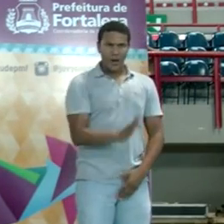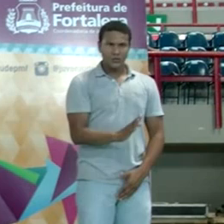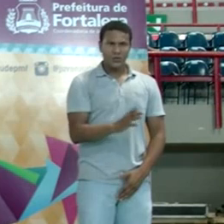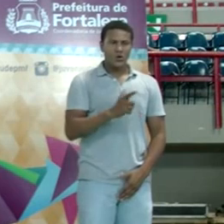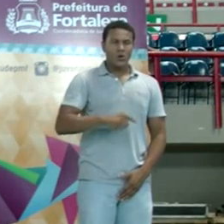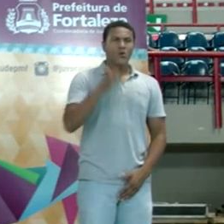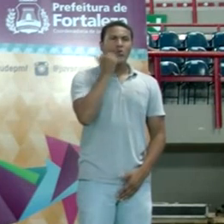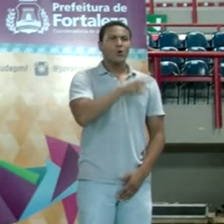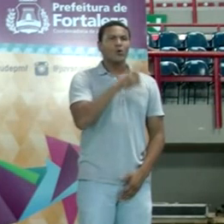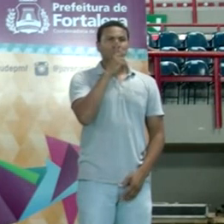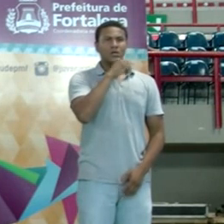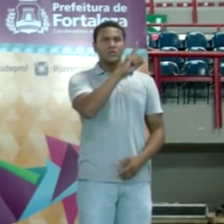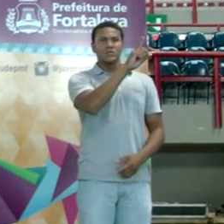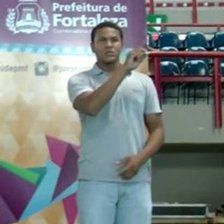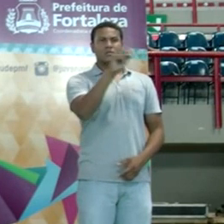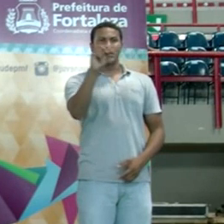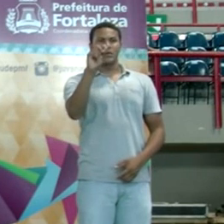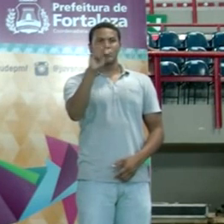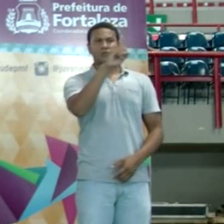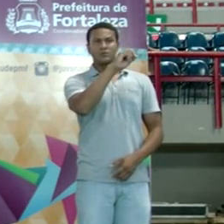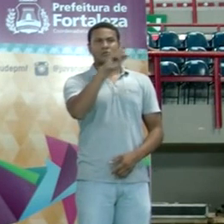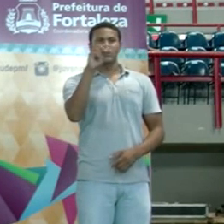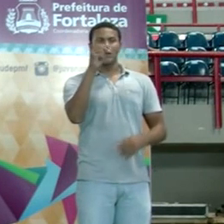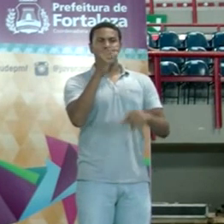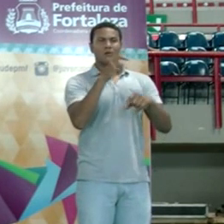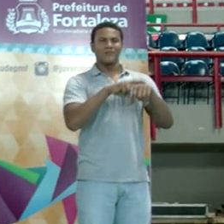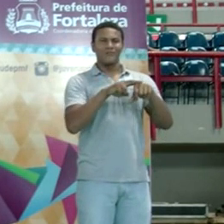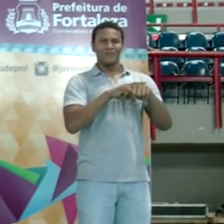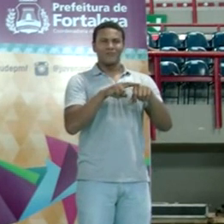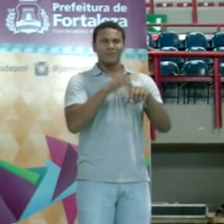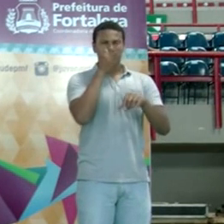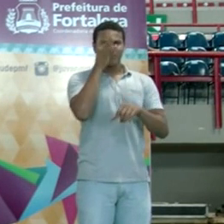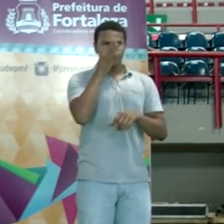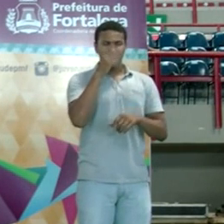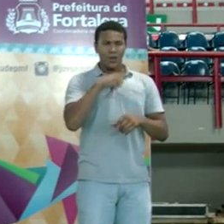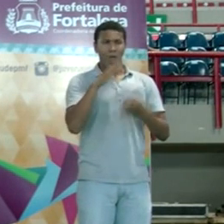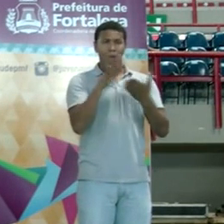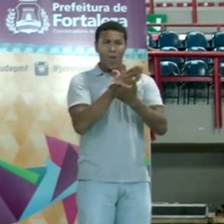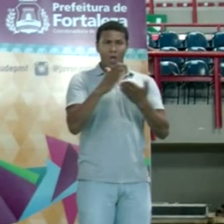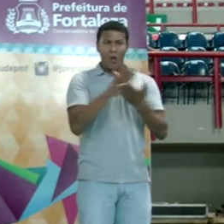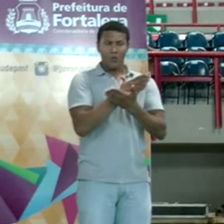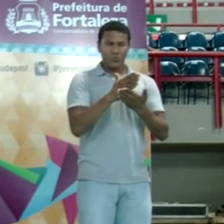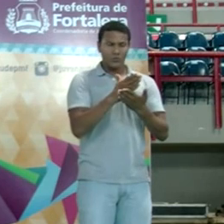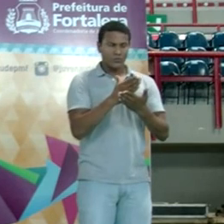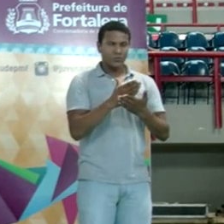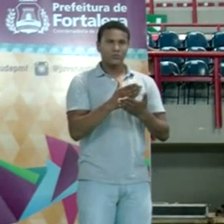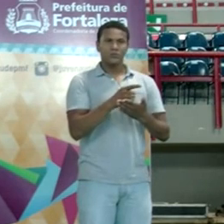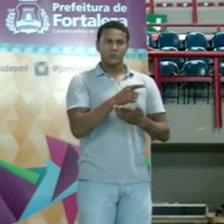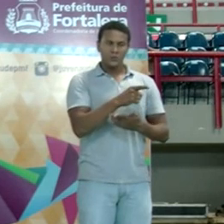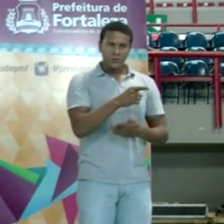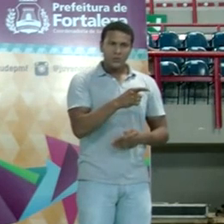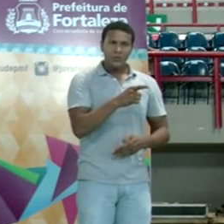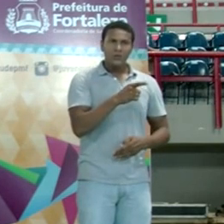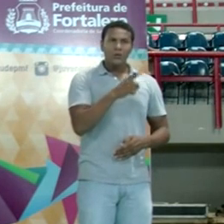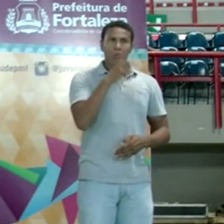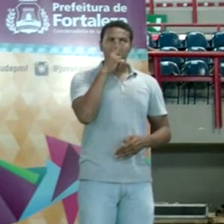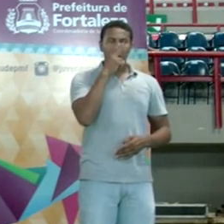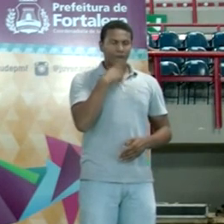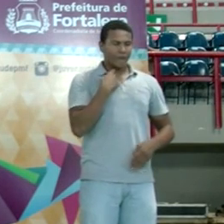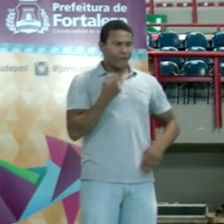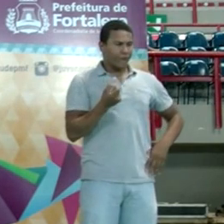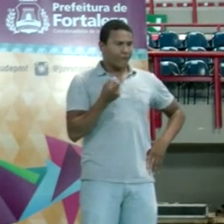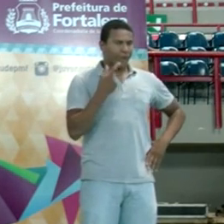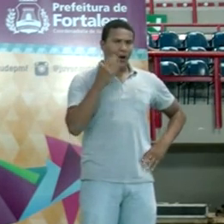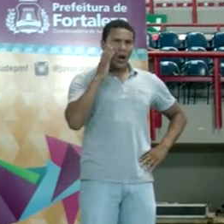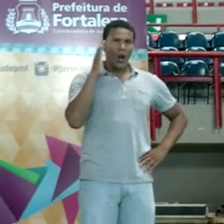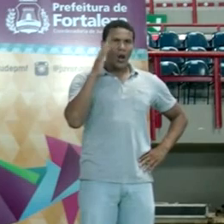100 plantas conseguem produzir óleo para fazer biodiesel. E tem umas plantas que, sinceramente, a gente nunca imaginou que